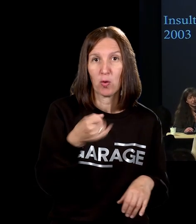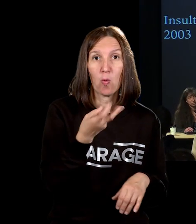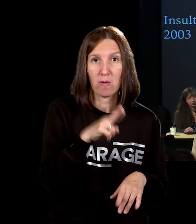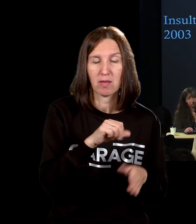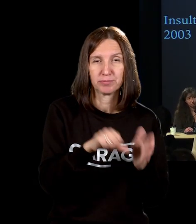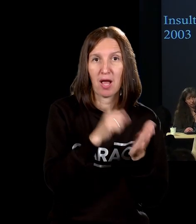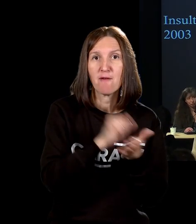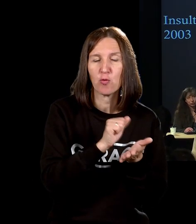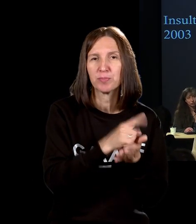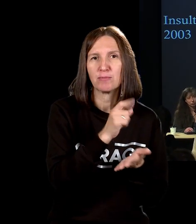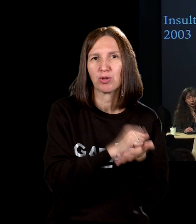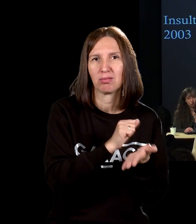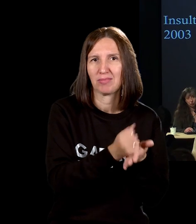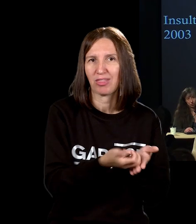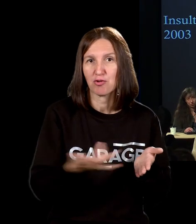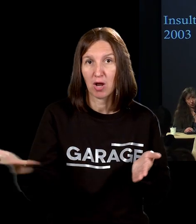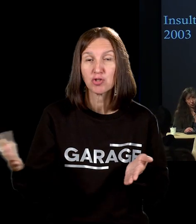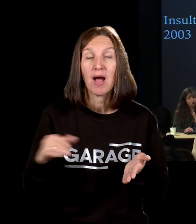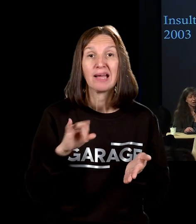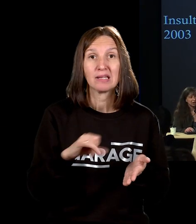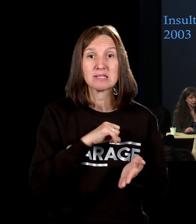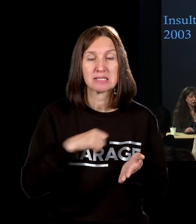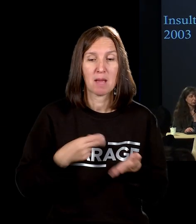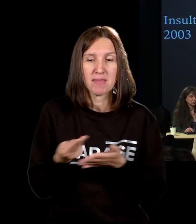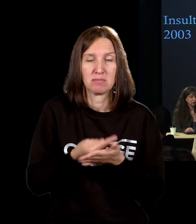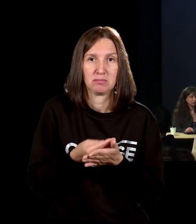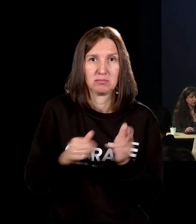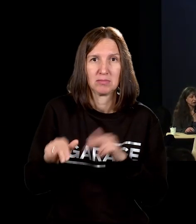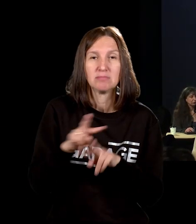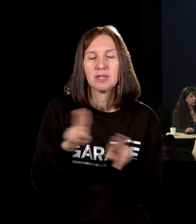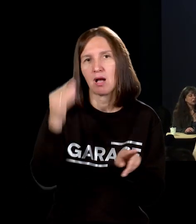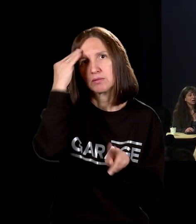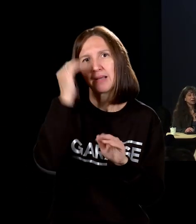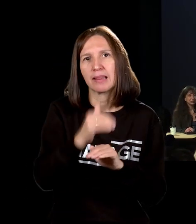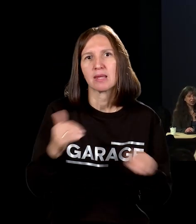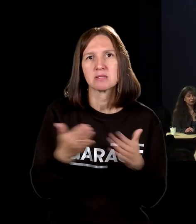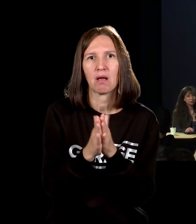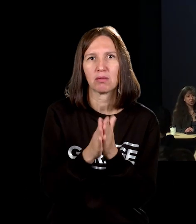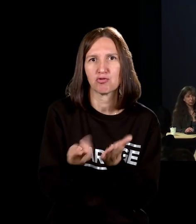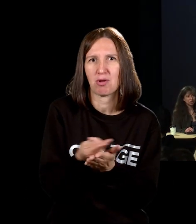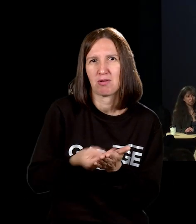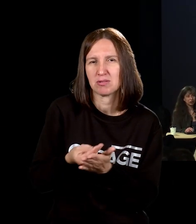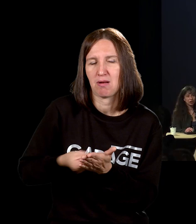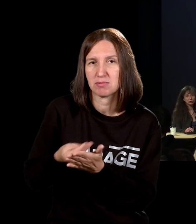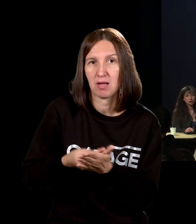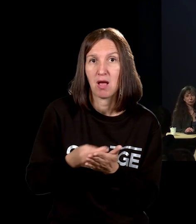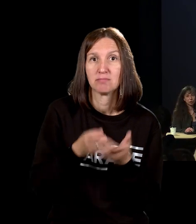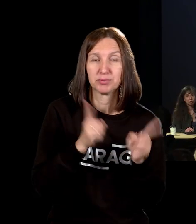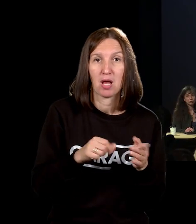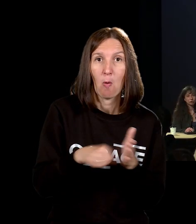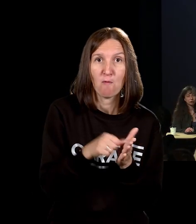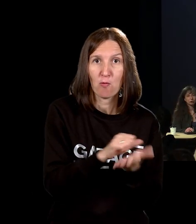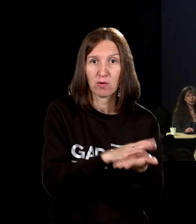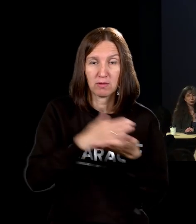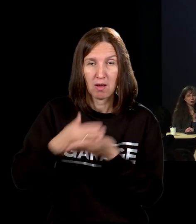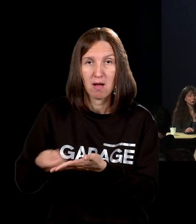И разрисовали его, использовали его как книжку-раскраску. Они как бы разрисовали его, дорисовав всем этим трагическим,